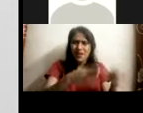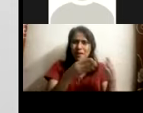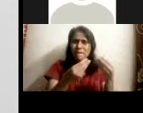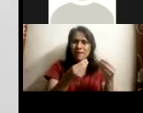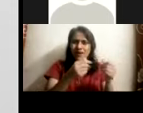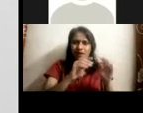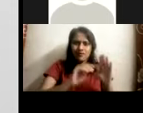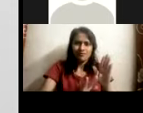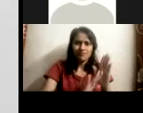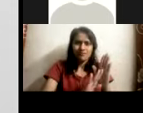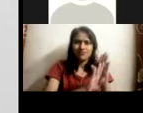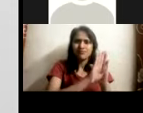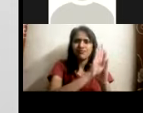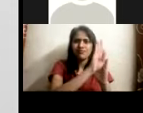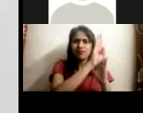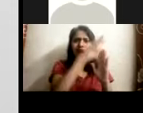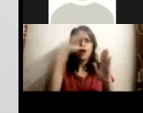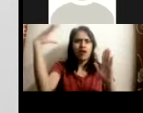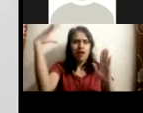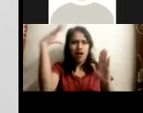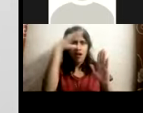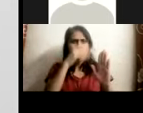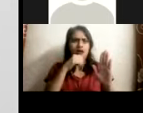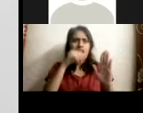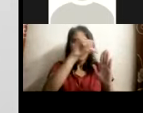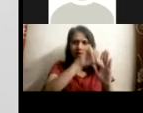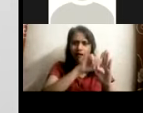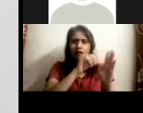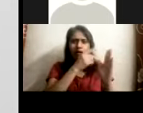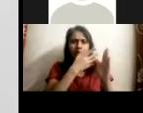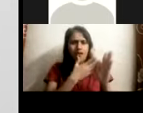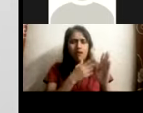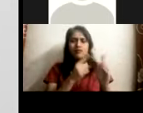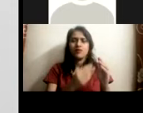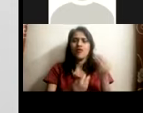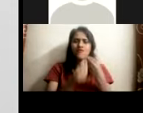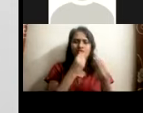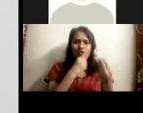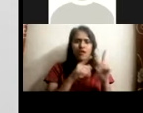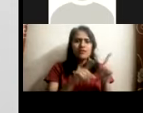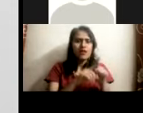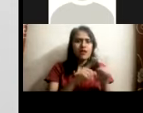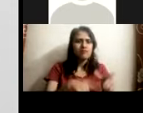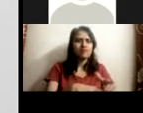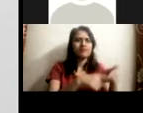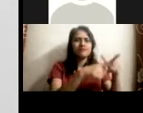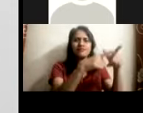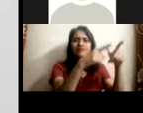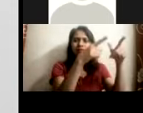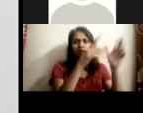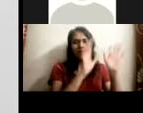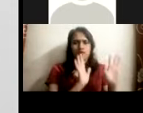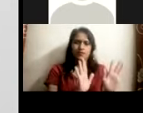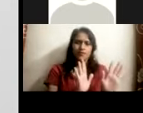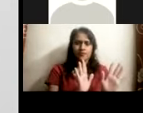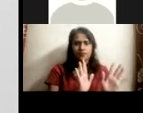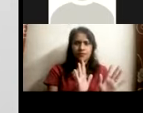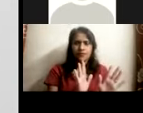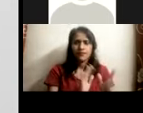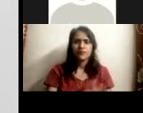it uses the sunlight as for photosynthesis, and it grows based on that. ठीक है, ये मेरा एक view हो सकता